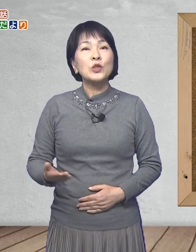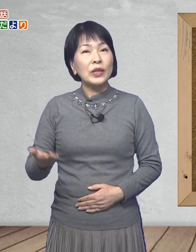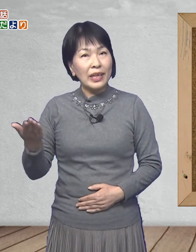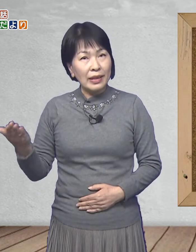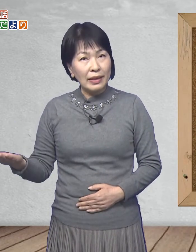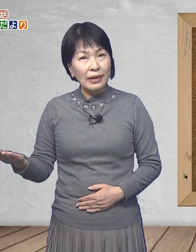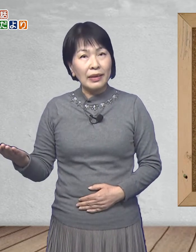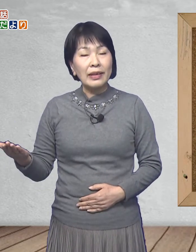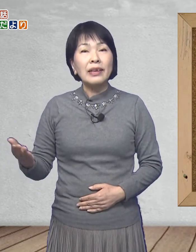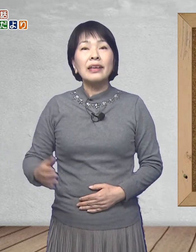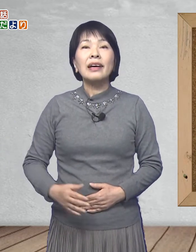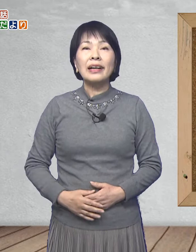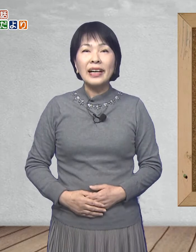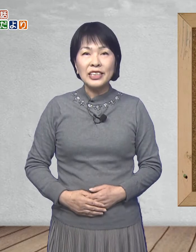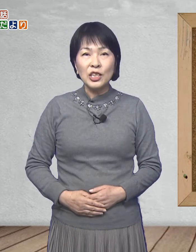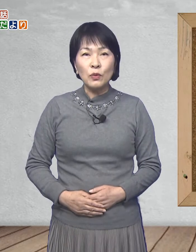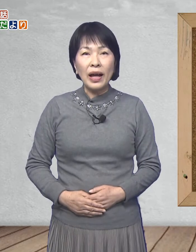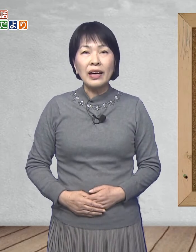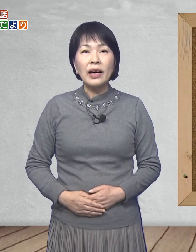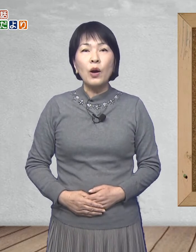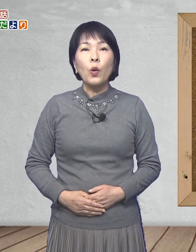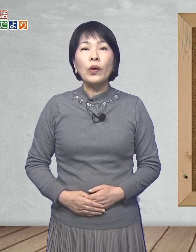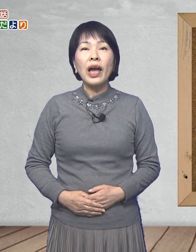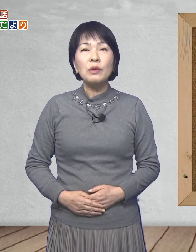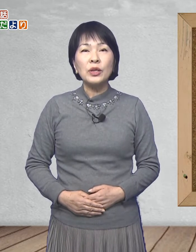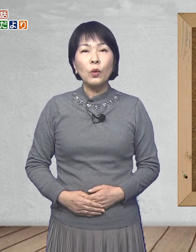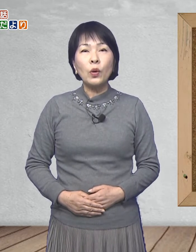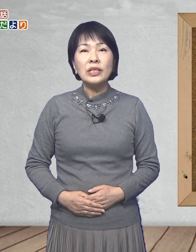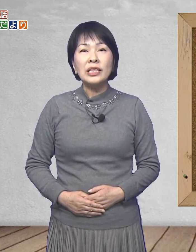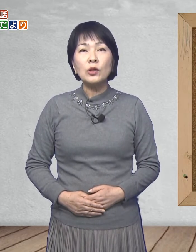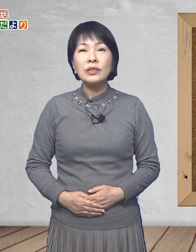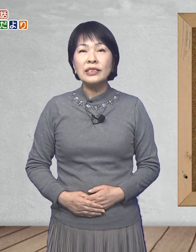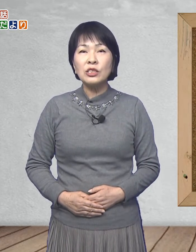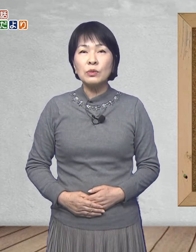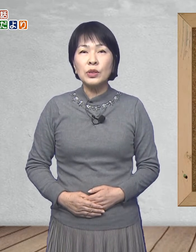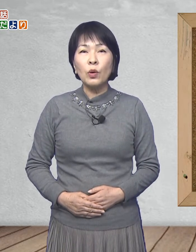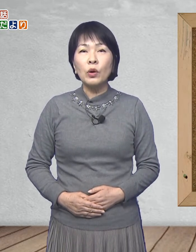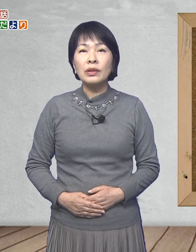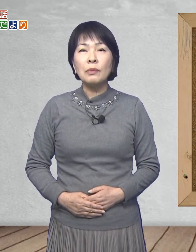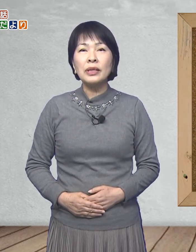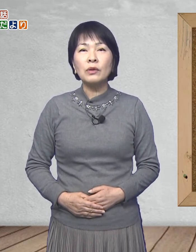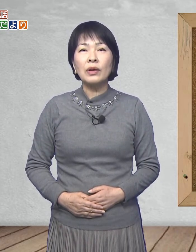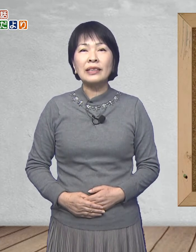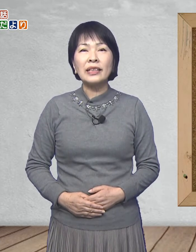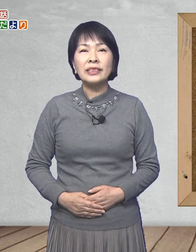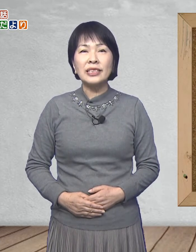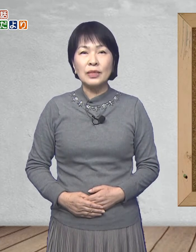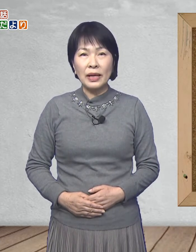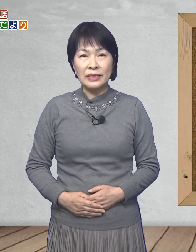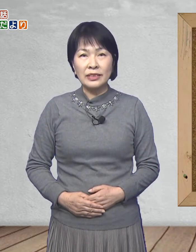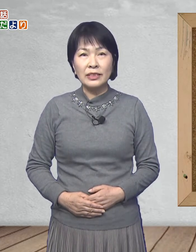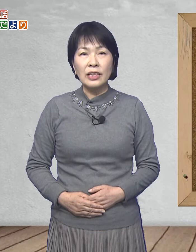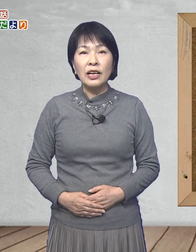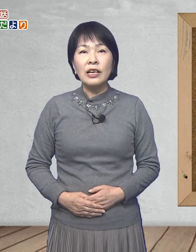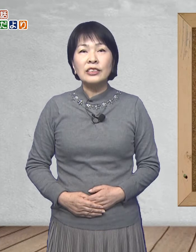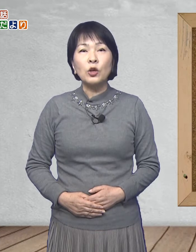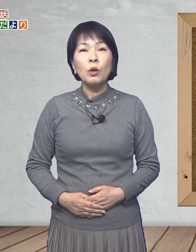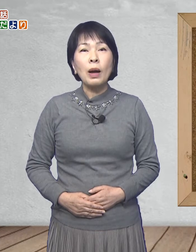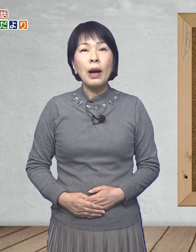次、悲しいは親指と人差し指を涙の形にします。そのまま